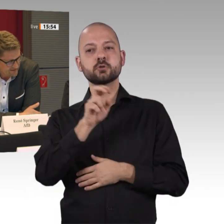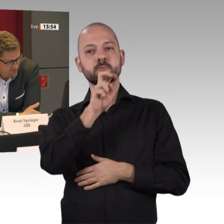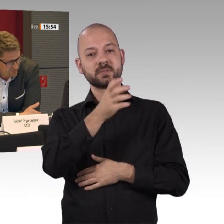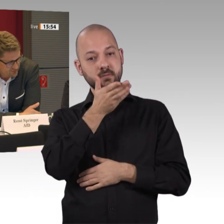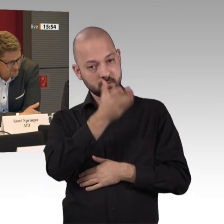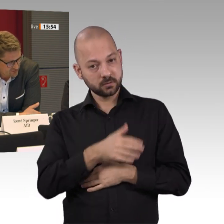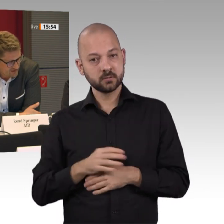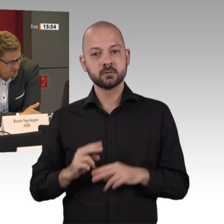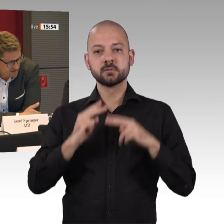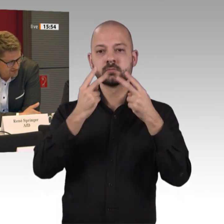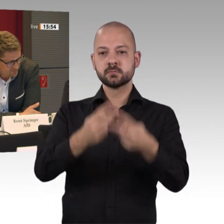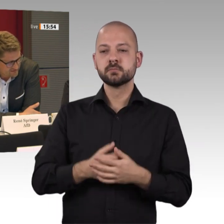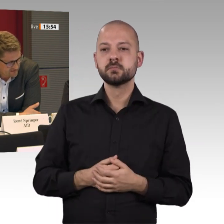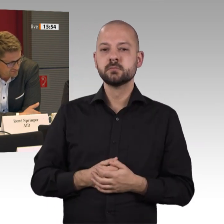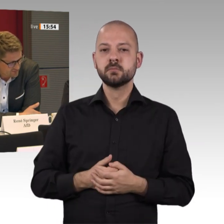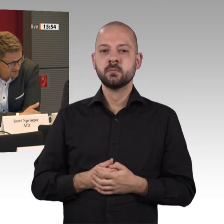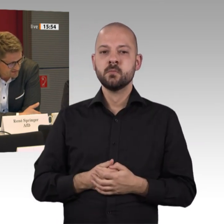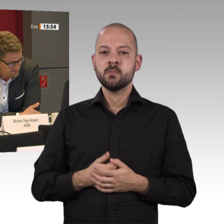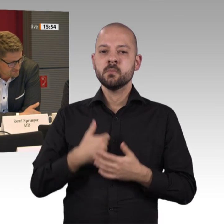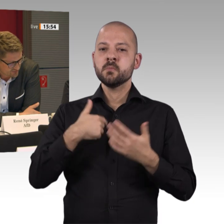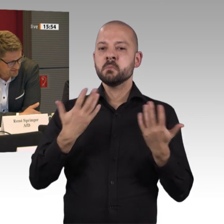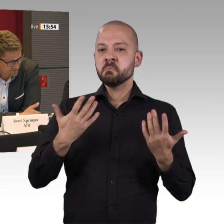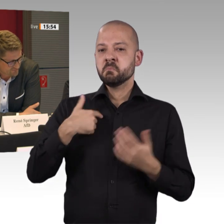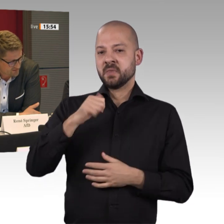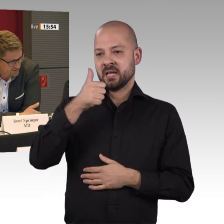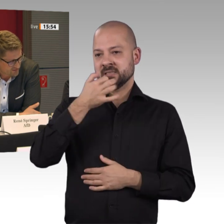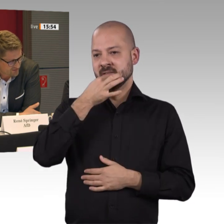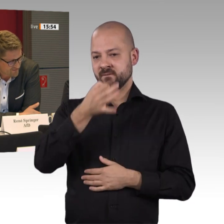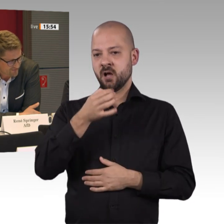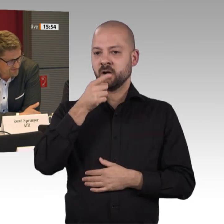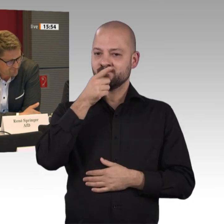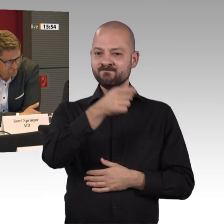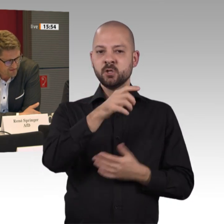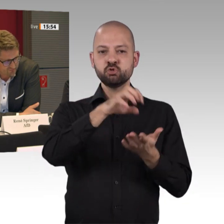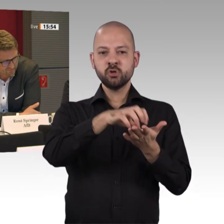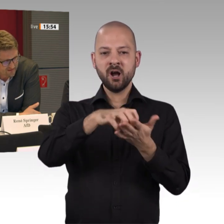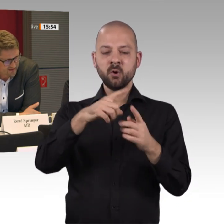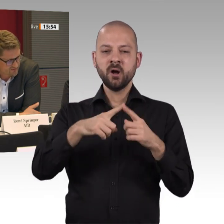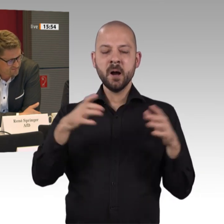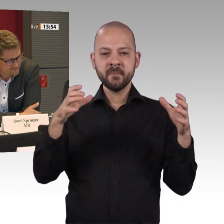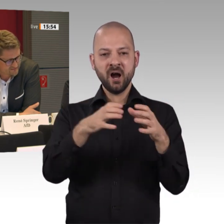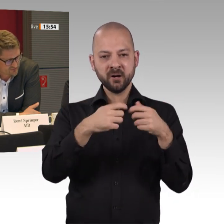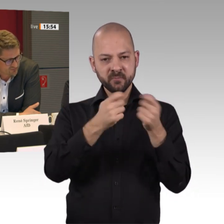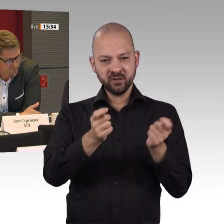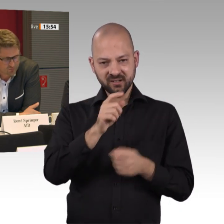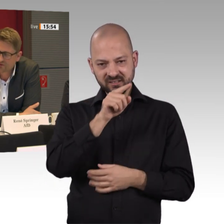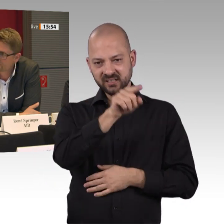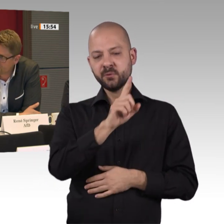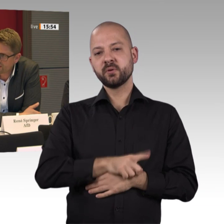Der DGB begrüßt in seiner Stellungnahme den Verzicht auf den Unterhaltsrückgriff. Kein Wort verliert er jedenfalls